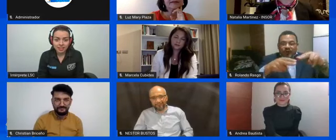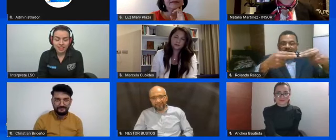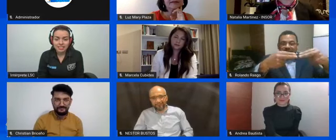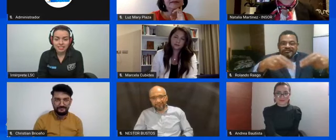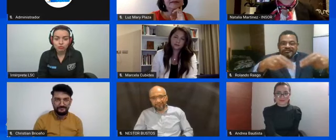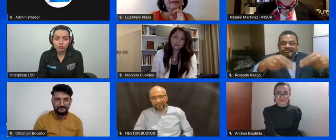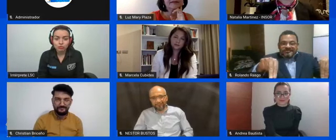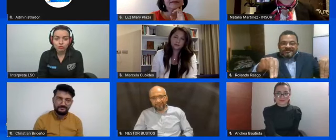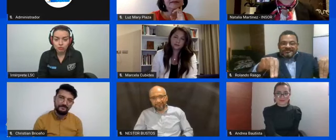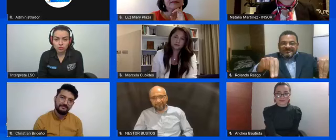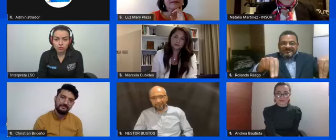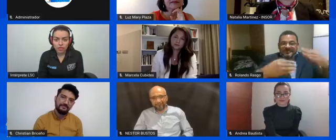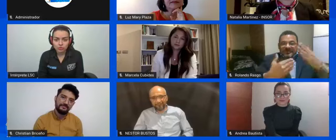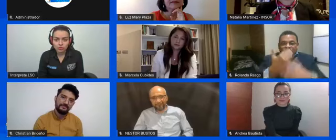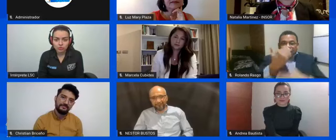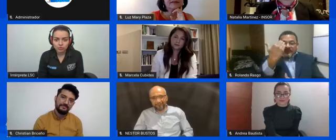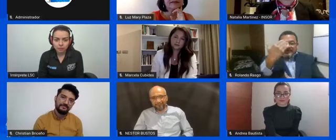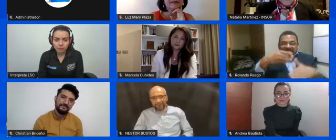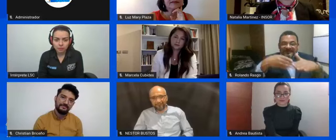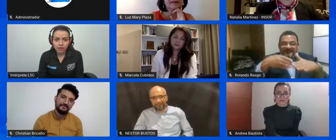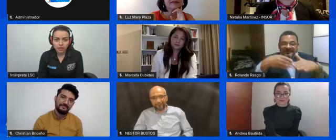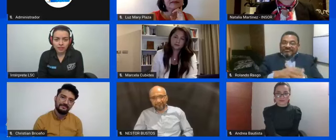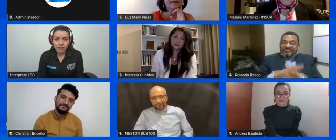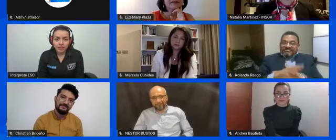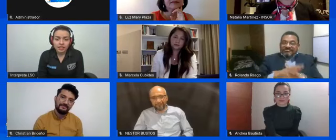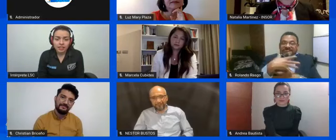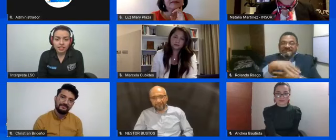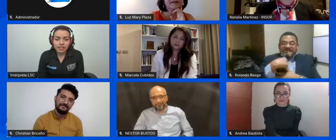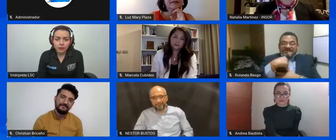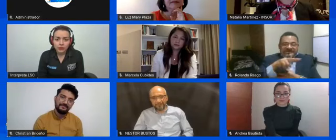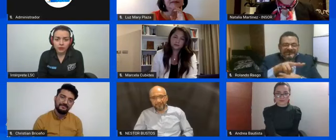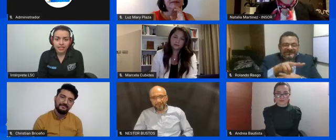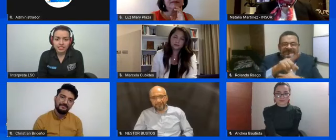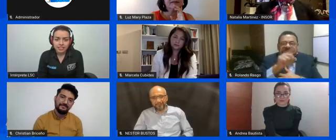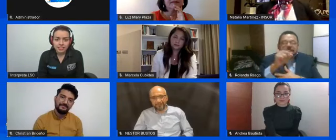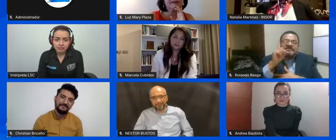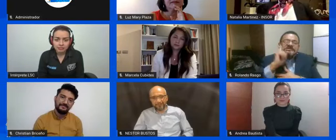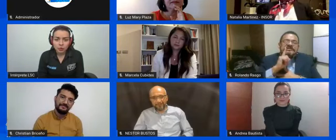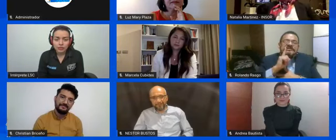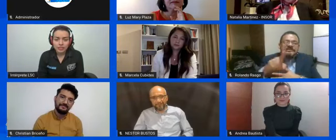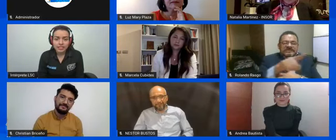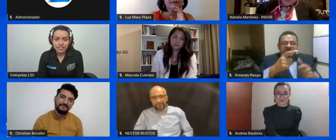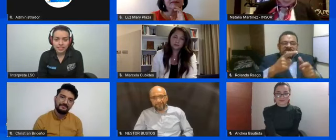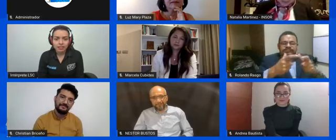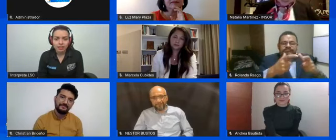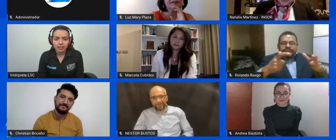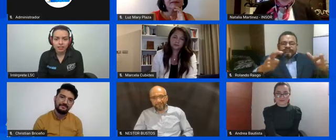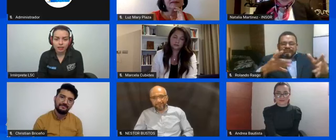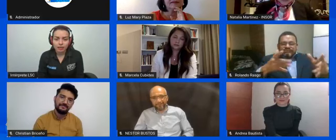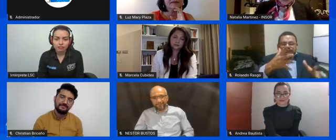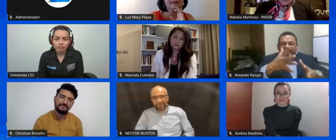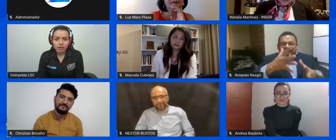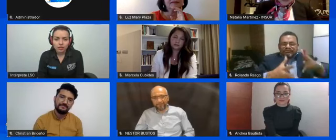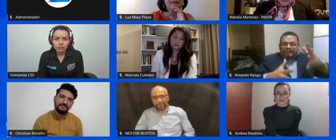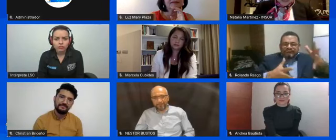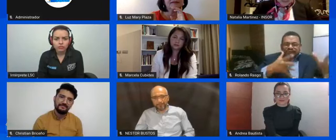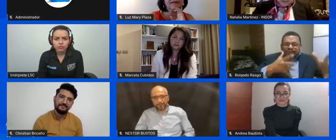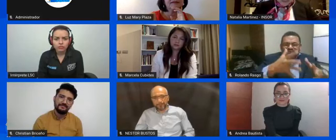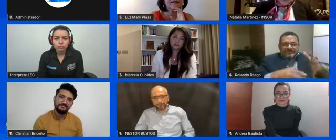ya muchísimos años. Y bueno, allí cuando ingresé, me encontré